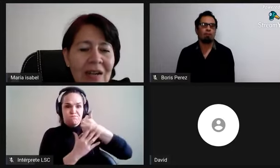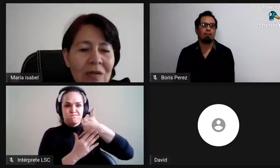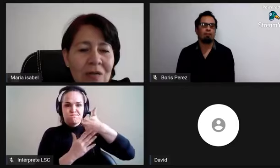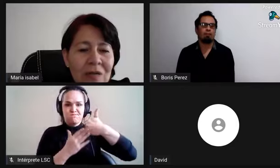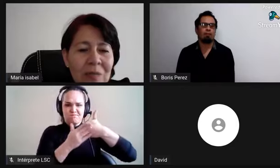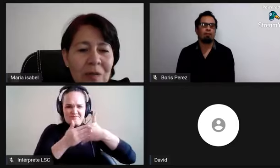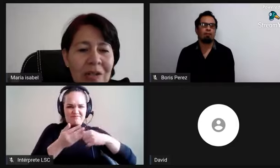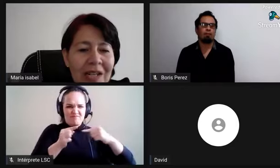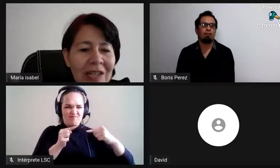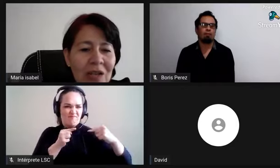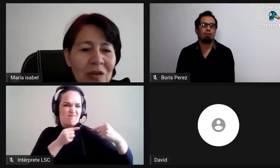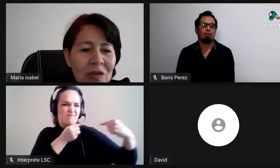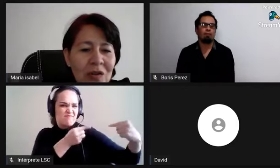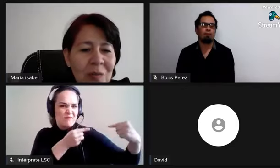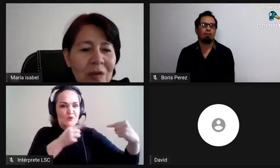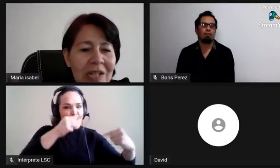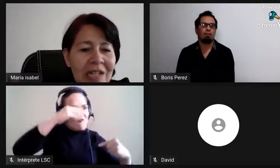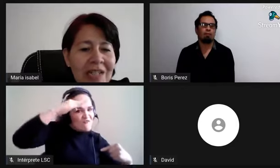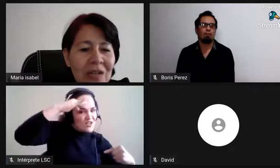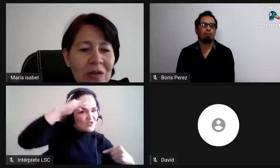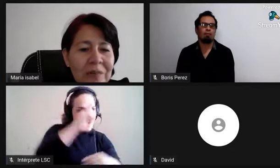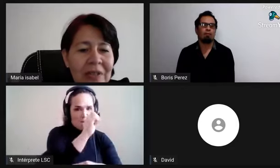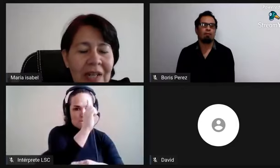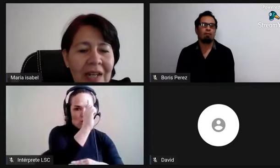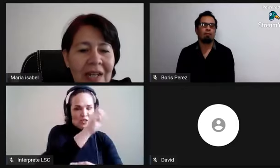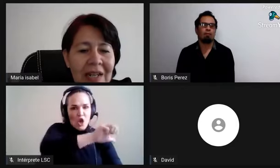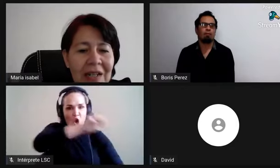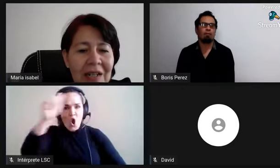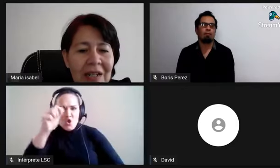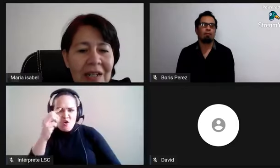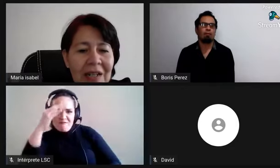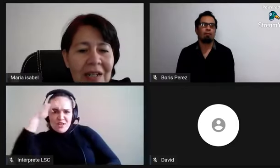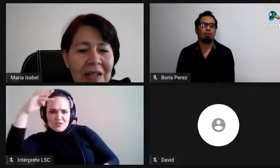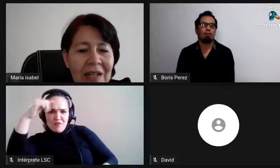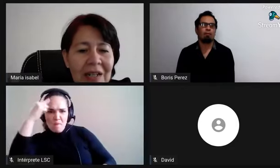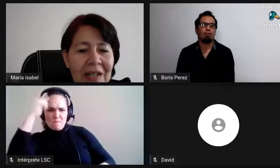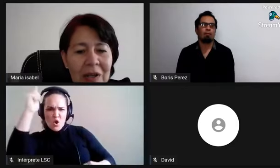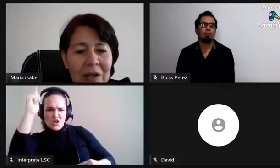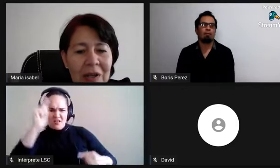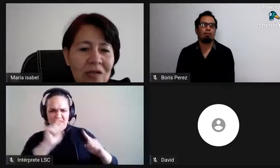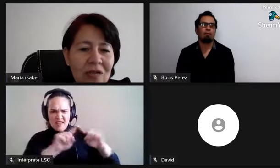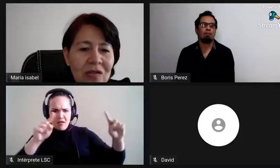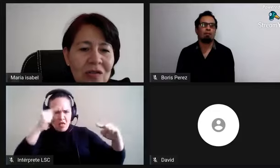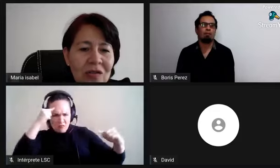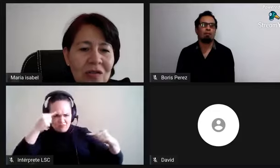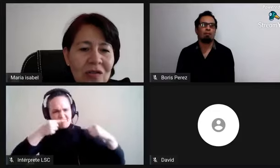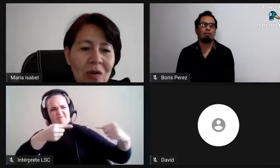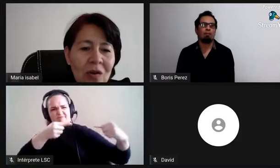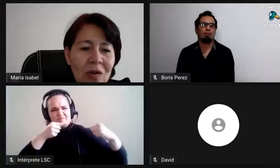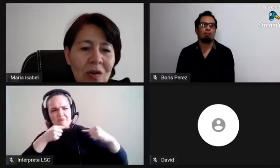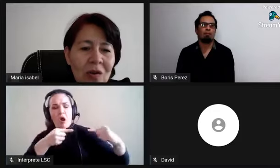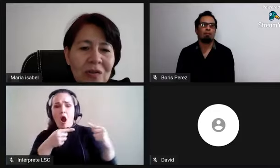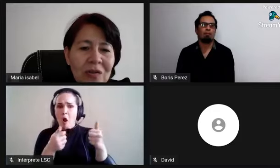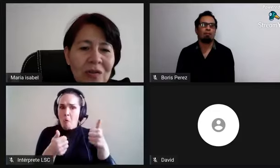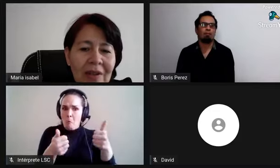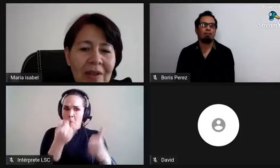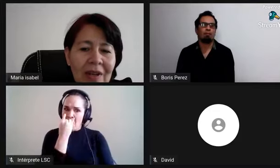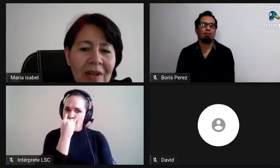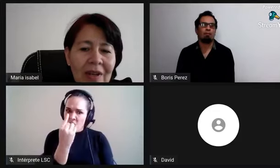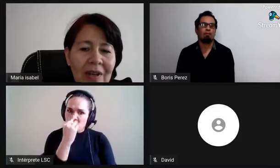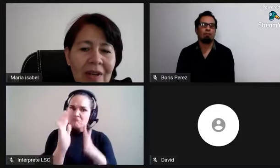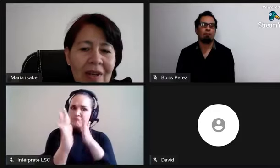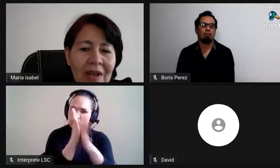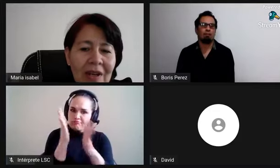entre un político y otro político, y bueno, es interesante conocer todo